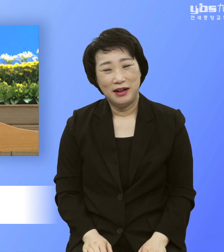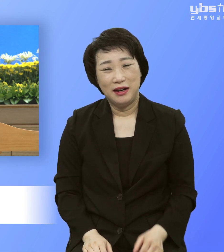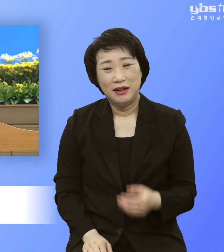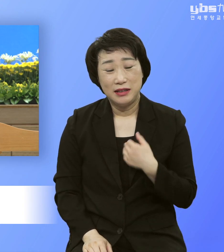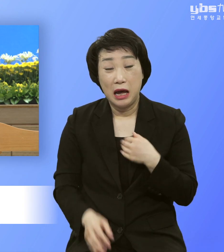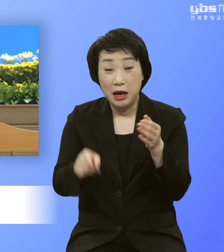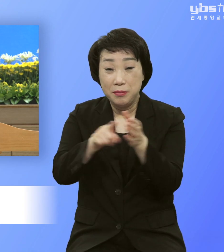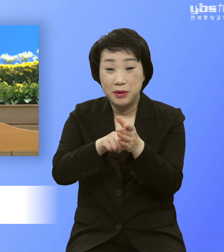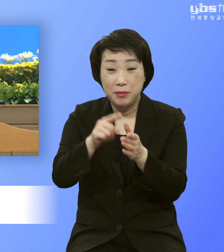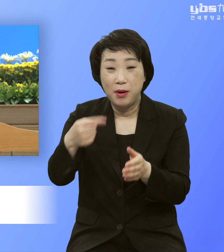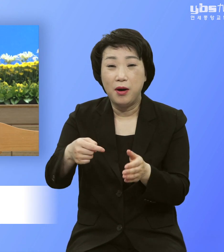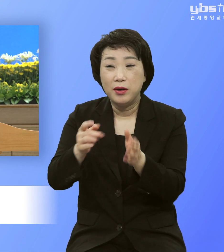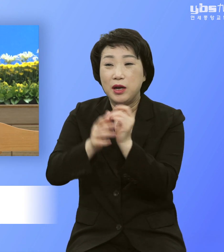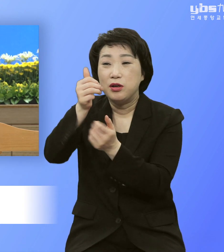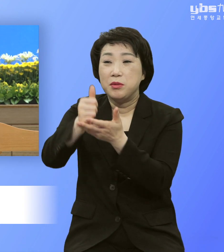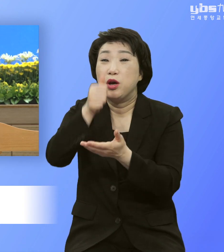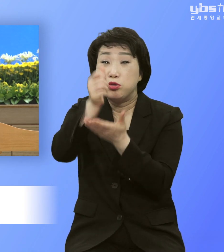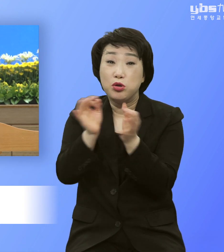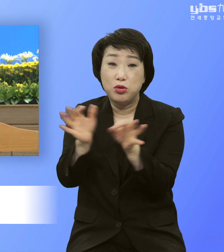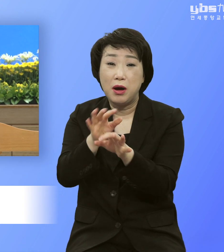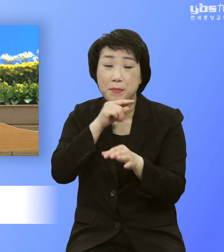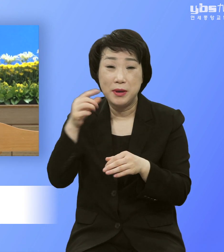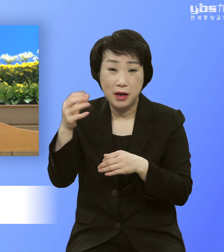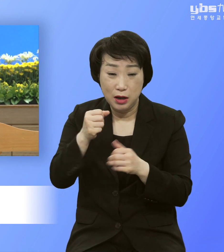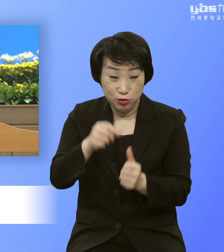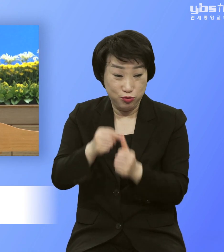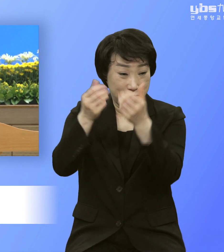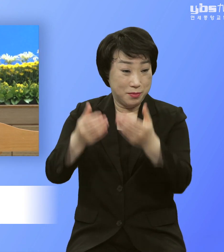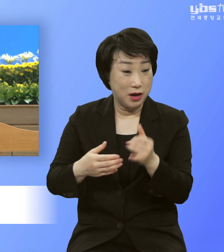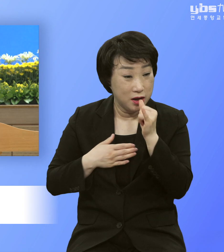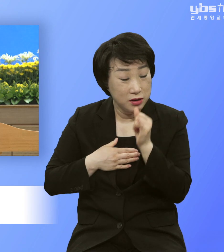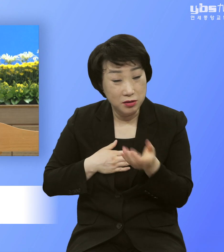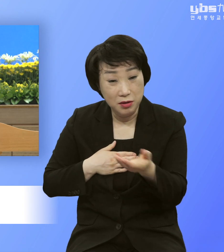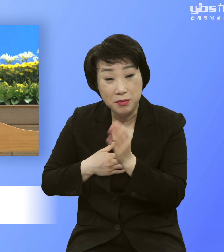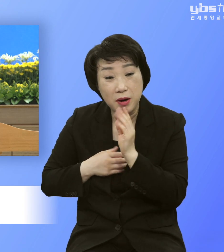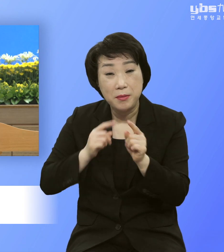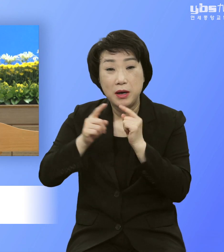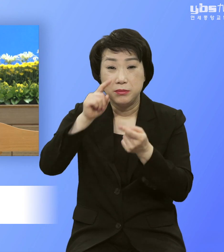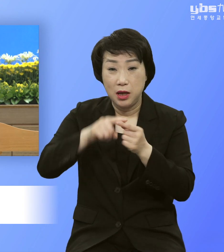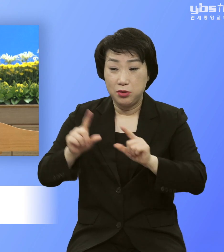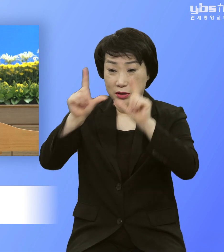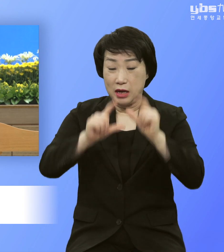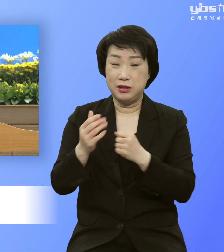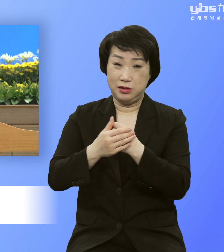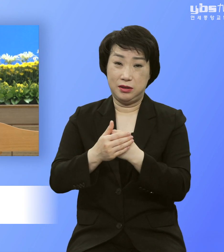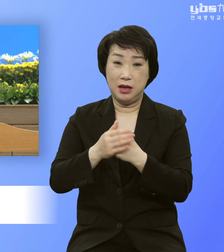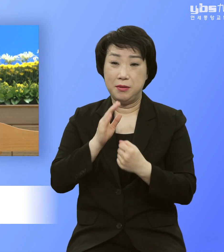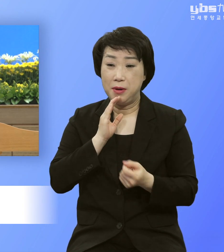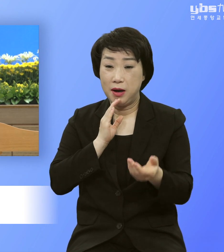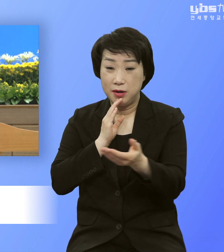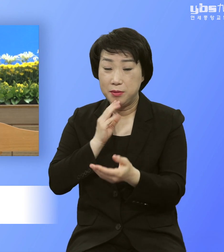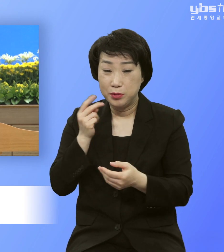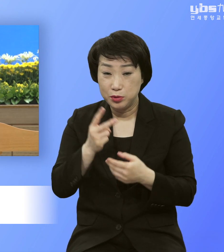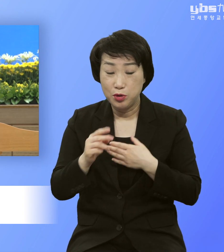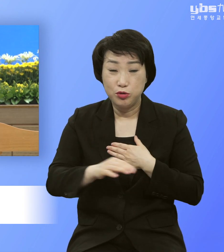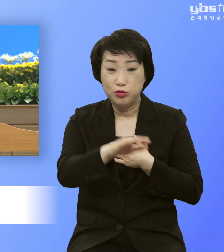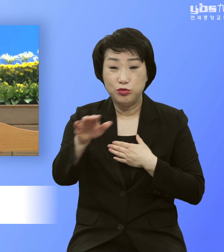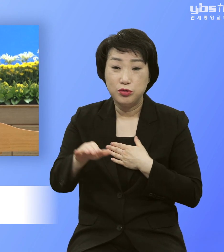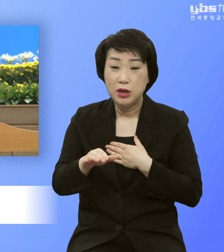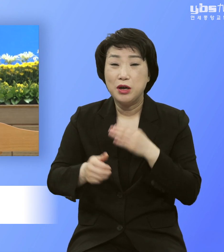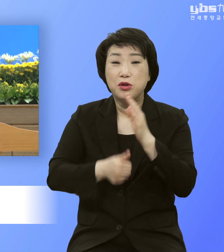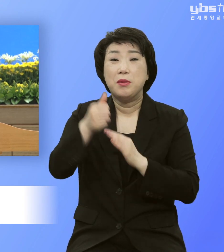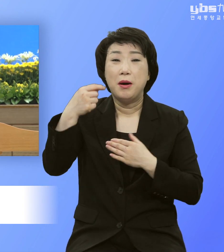내가 믿음이 예수 그리스도의 속죄의 피로 받은 구원이요. 그 말씀대로 사는 은혜요. 그리고